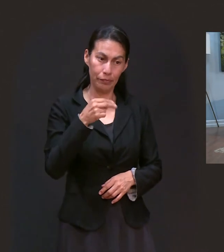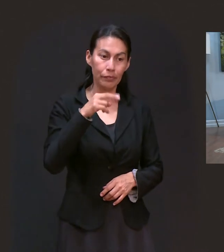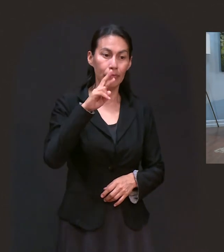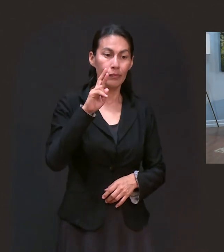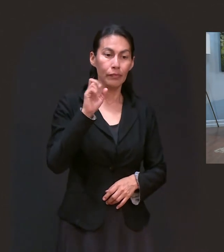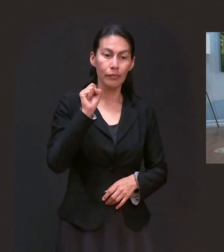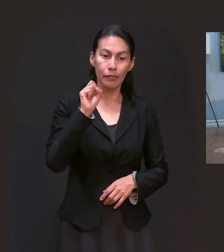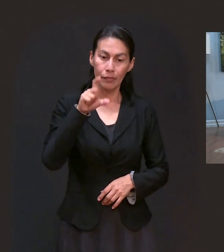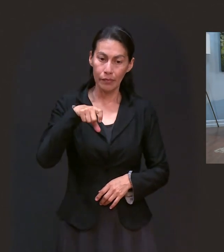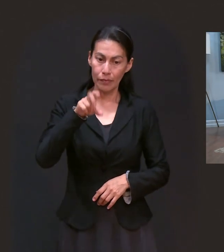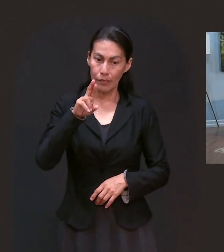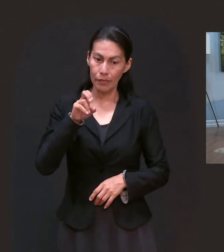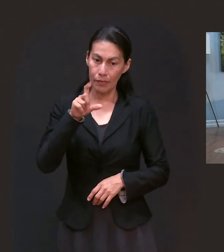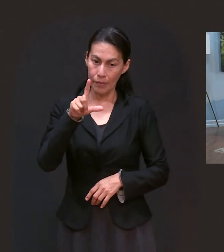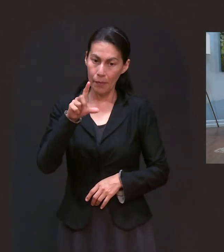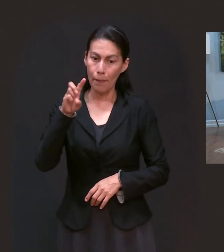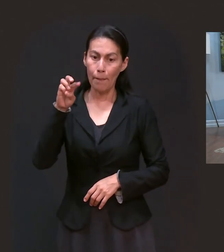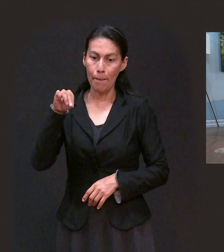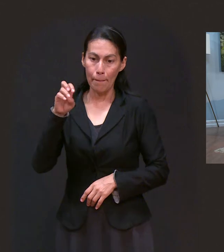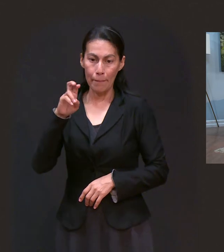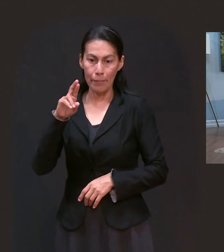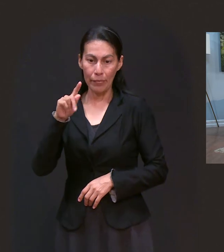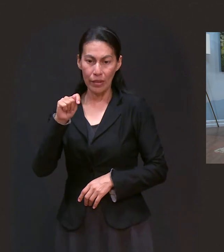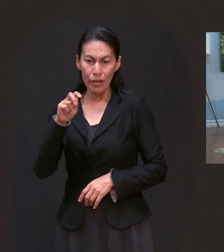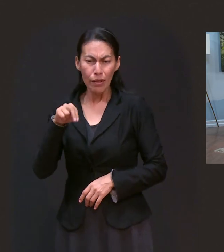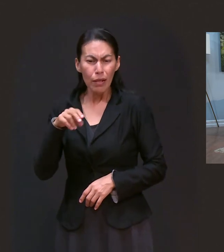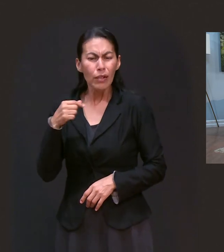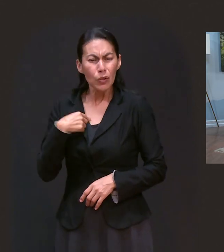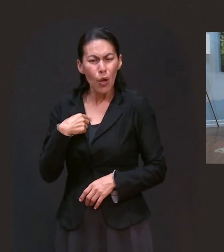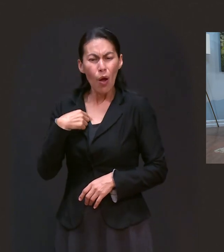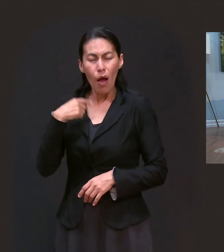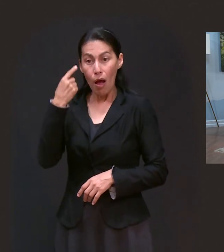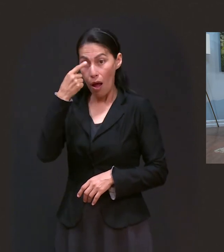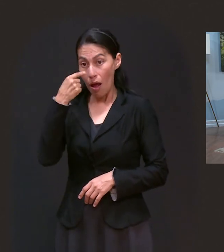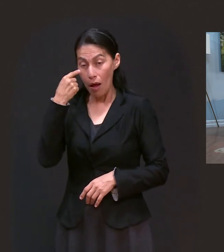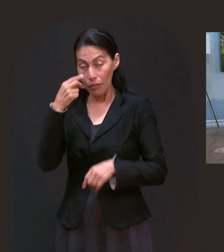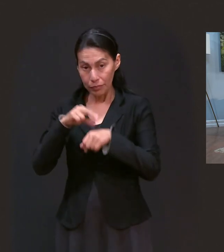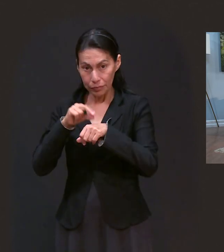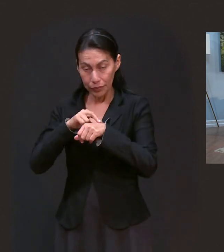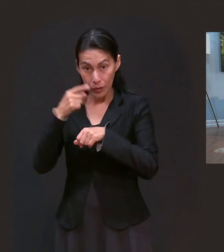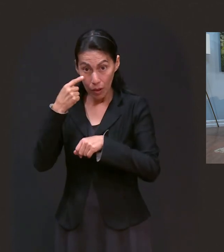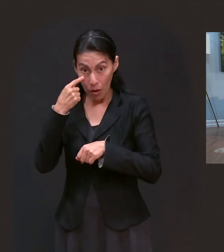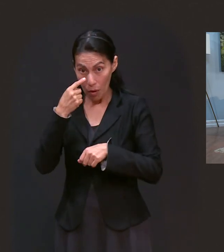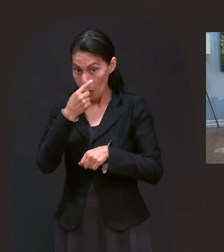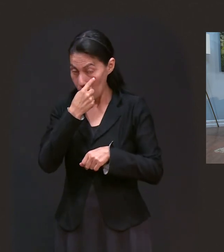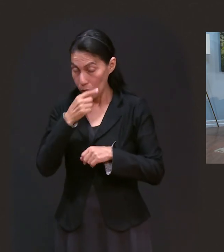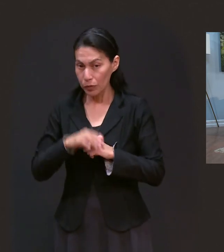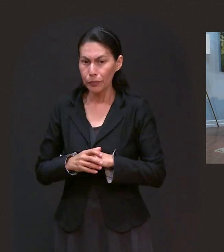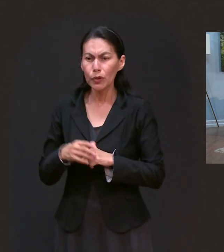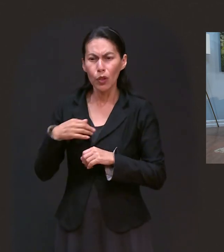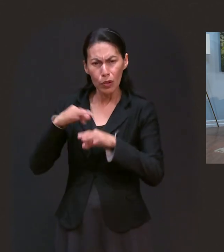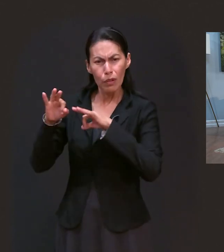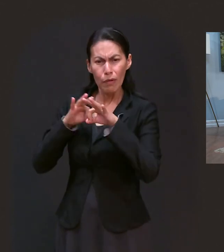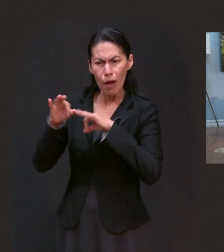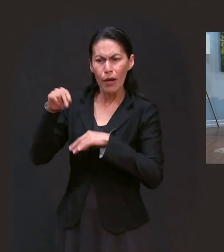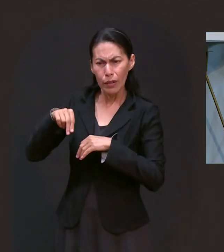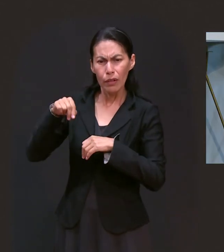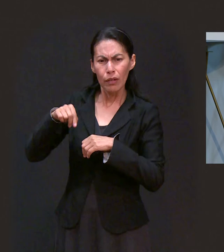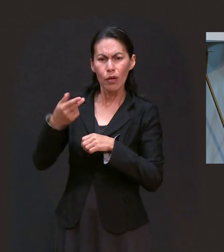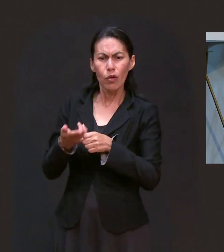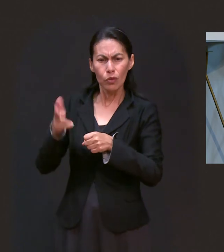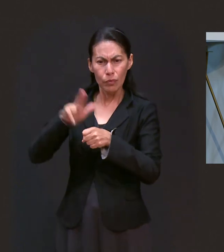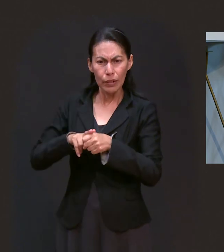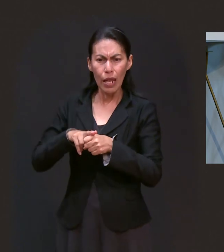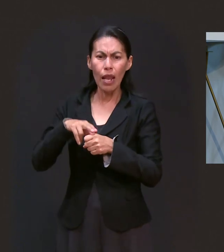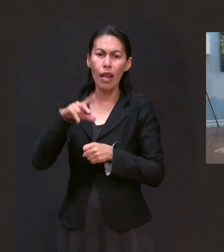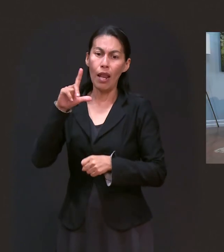bueno mi nombre es raquel martínez este yo soy oftalmóloga trabajo aquí en el hospital la carlota en el instituto de la